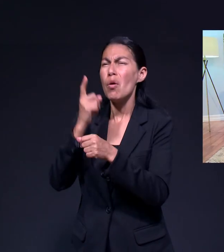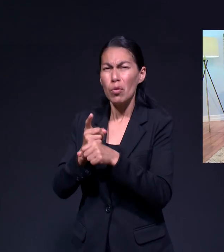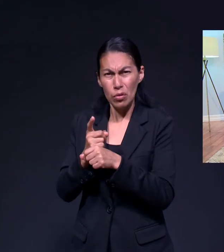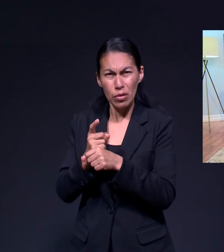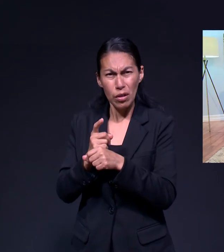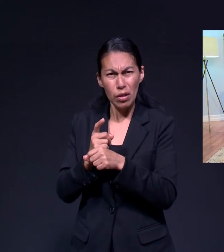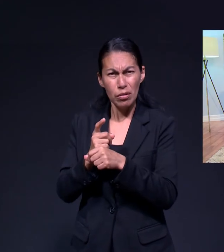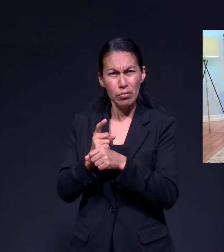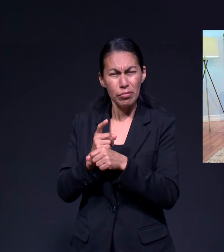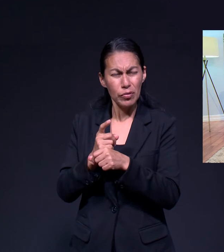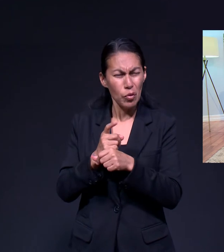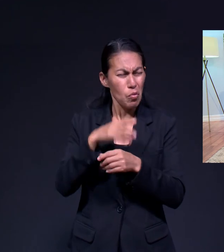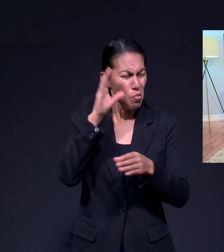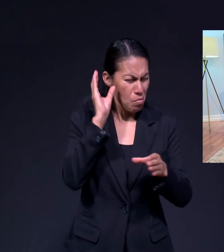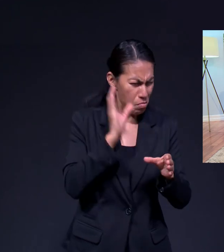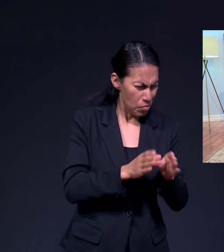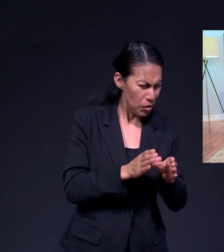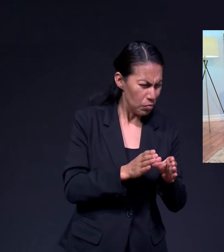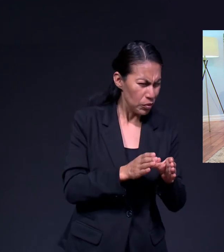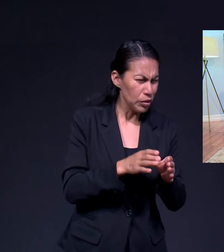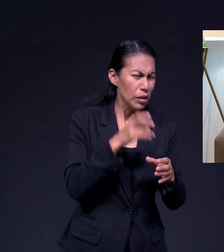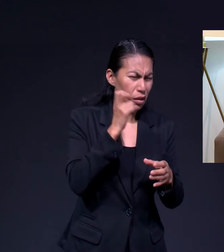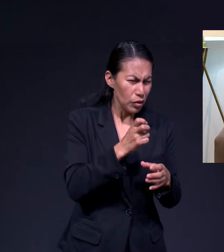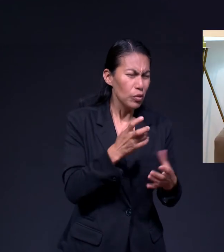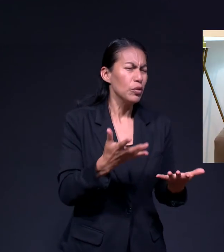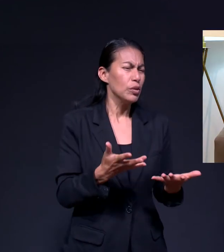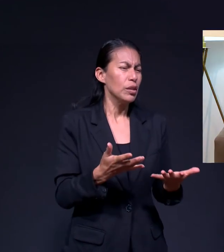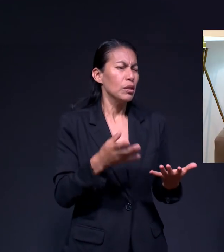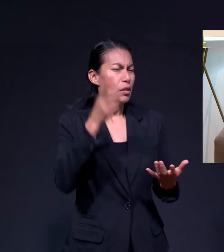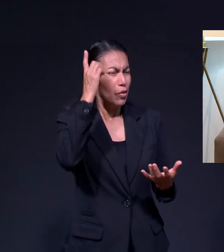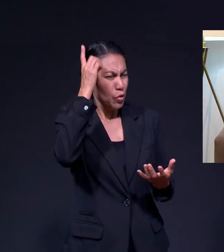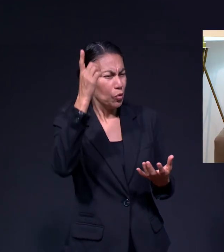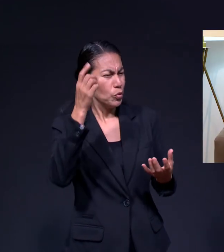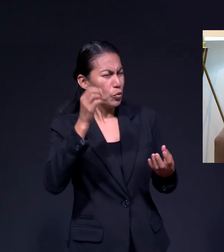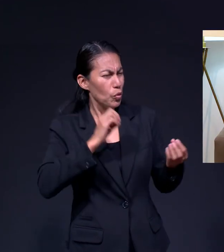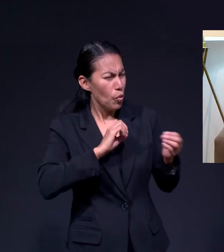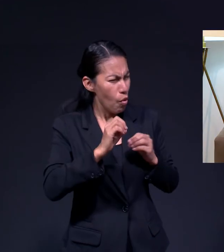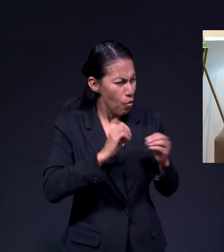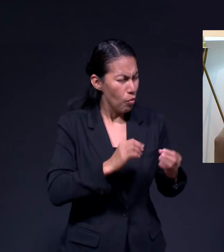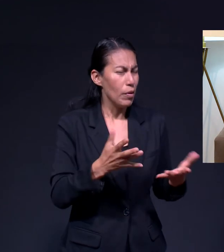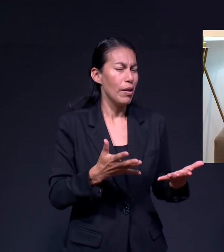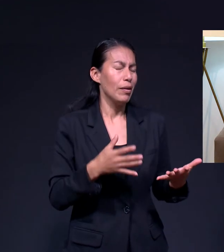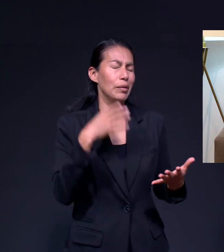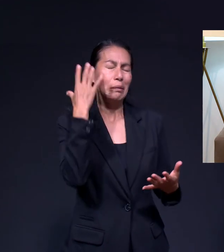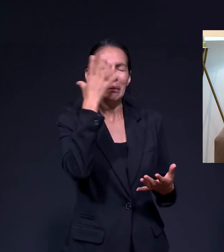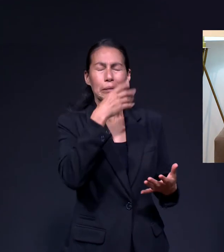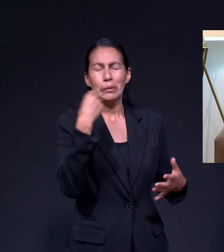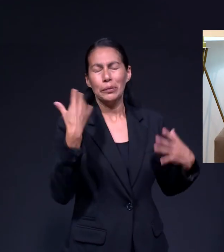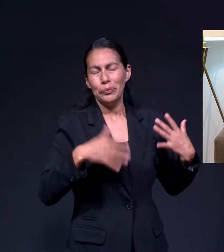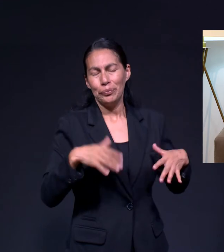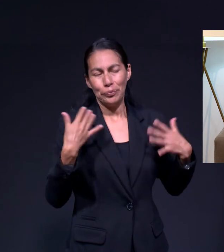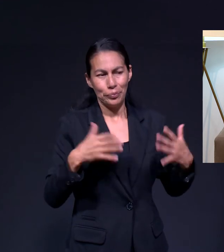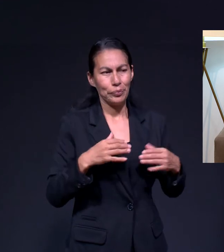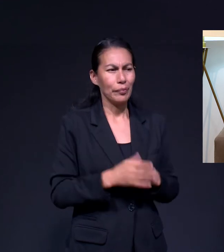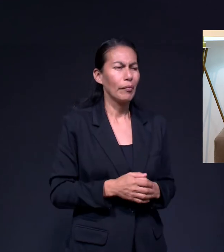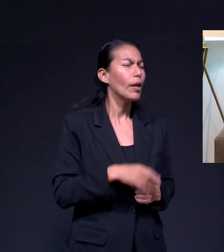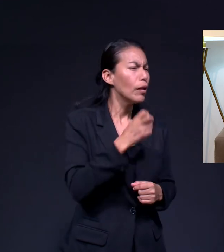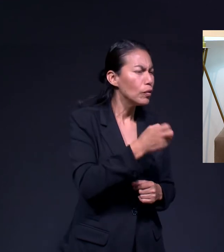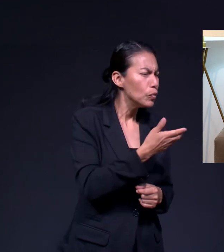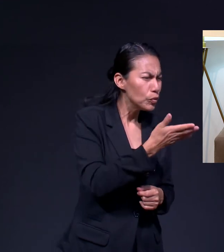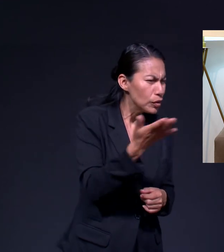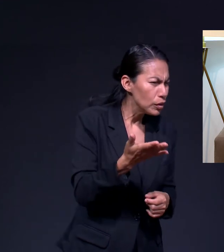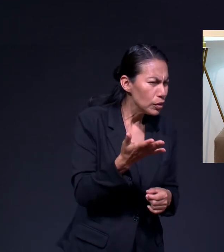obedecemos fielmente cuando nos comprometemos con él entonces de esa manera digamos